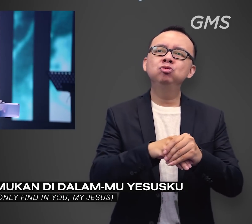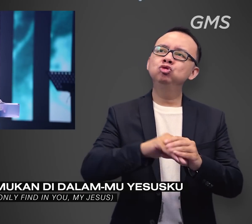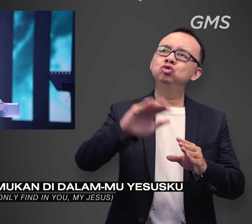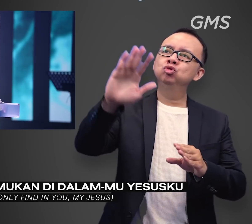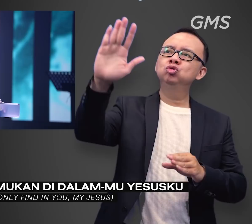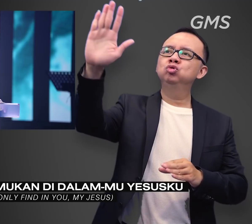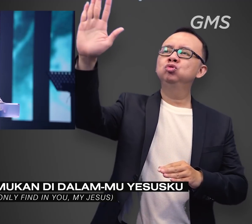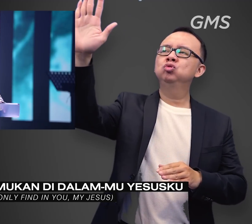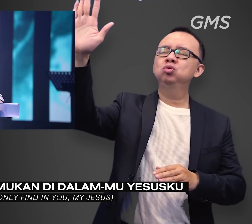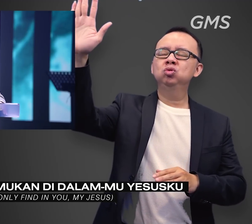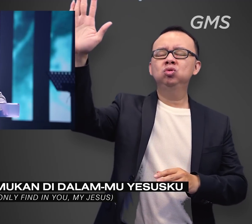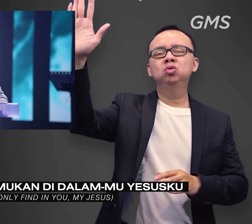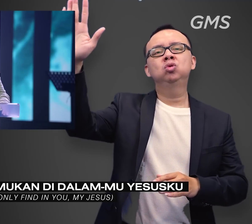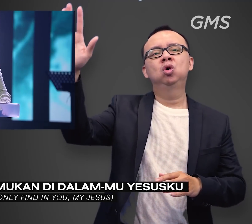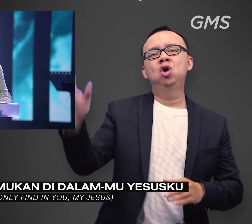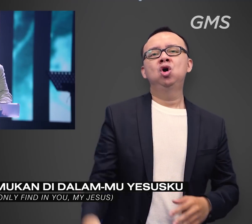dalam-Mu,